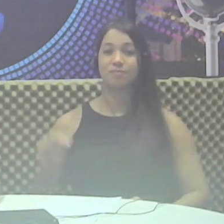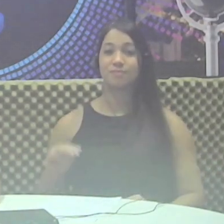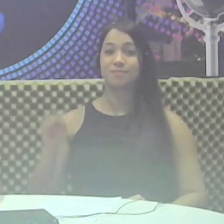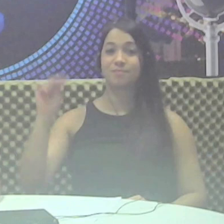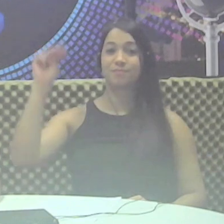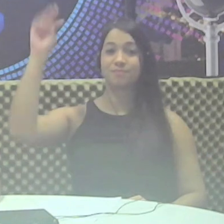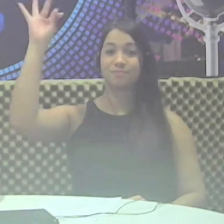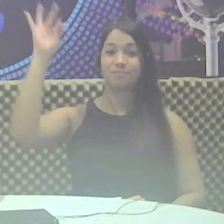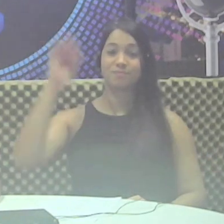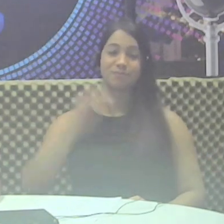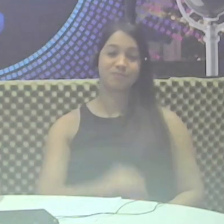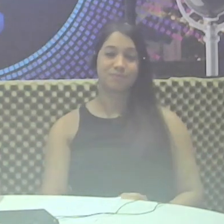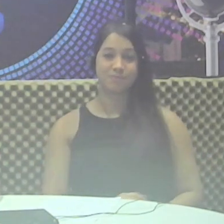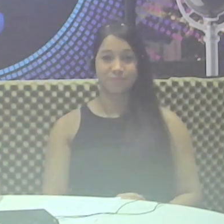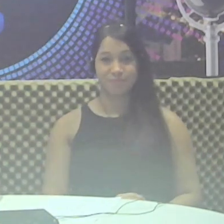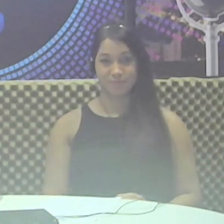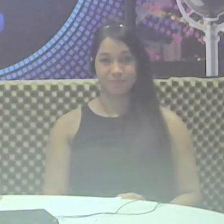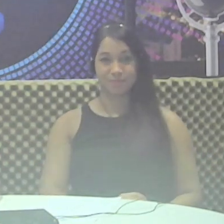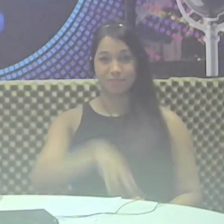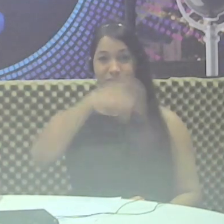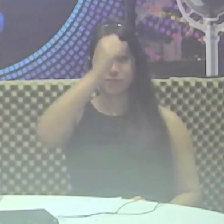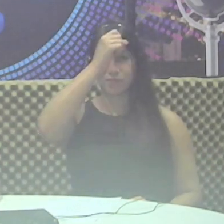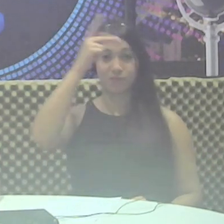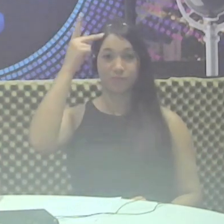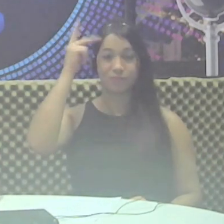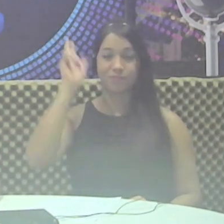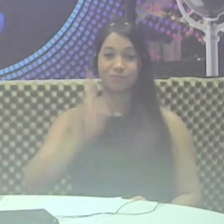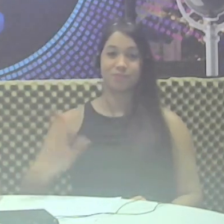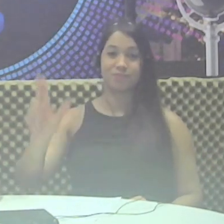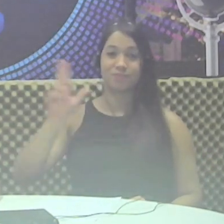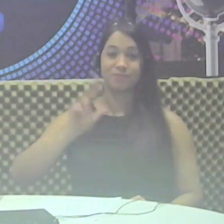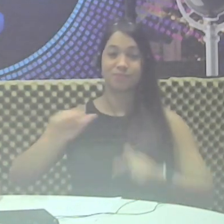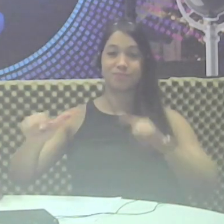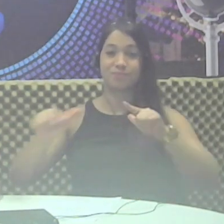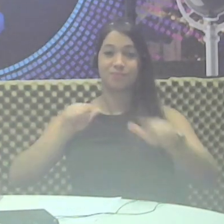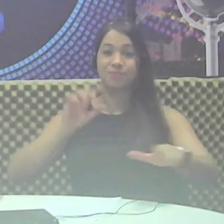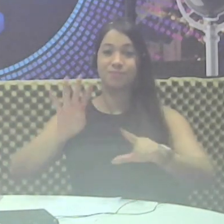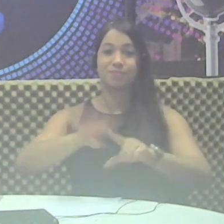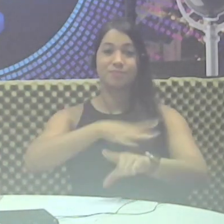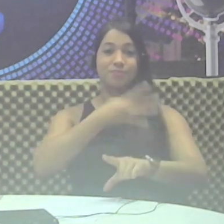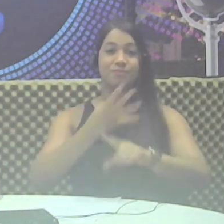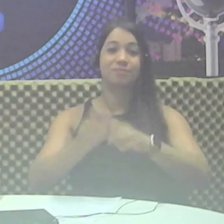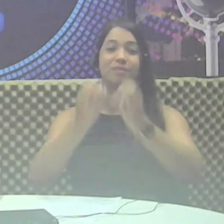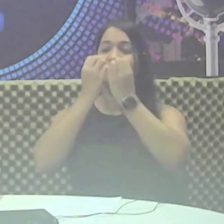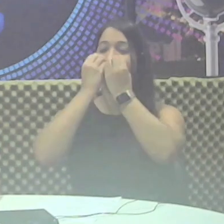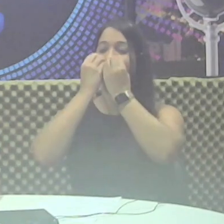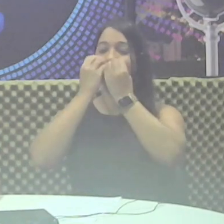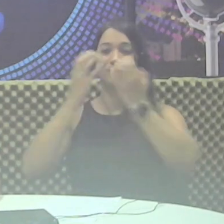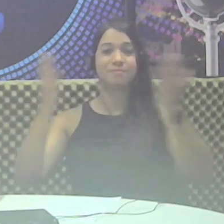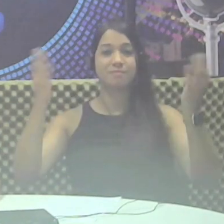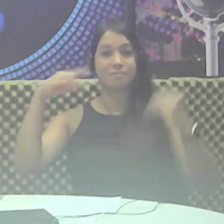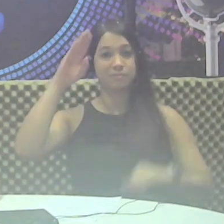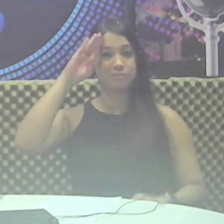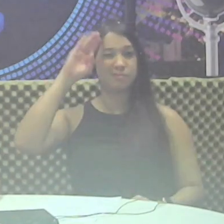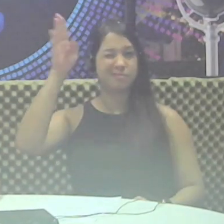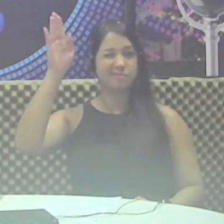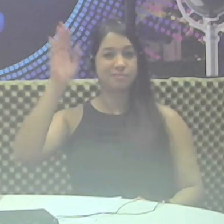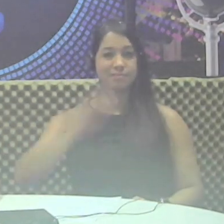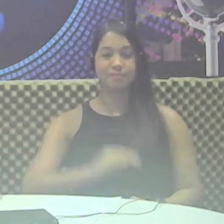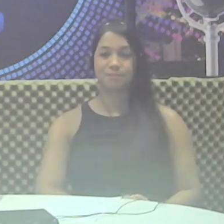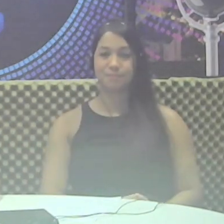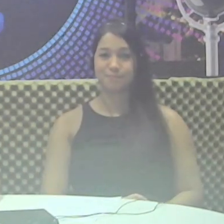Comunicação, Marco Túlio de Castro Kalimann. Prefeitura de Uberlândia. Fazer mais, fazer bem. Até a